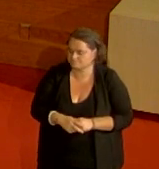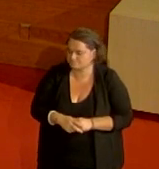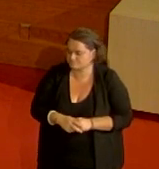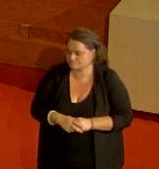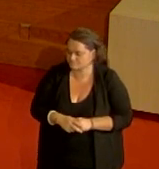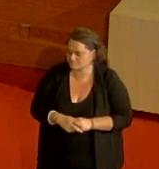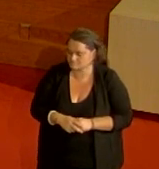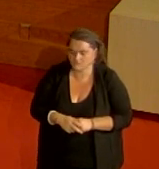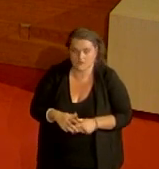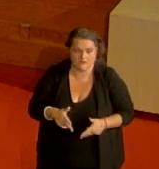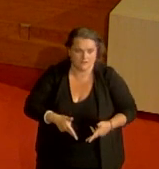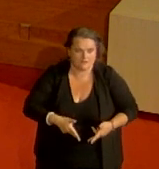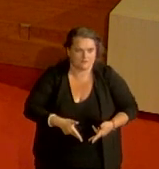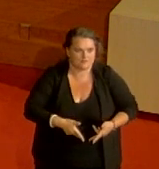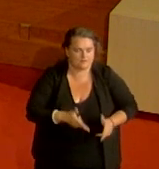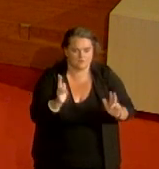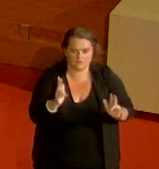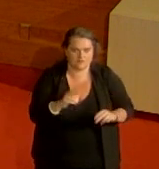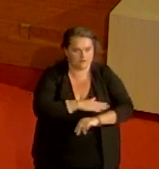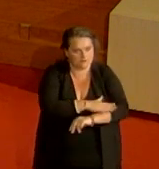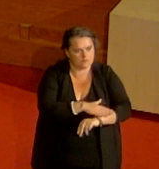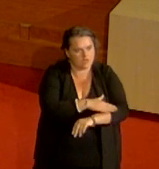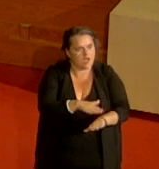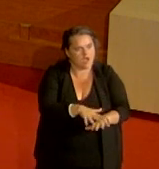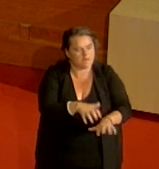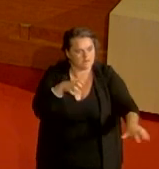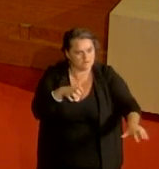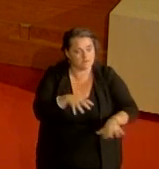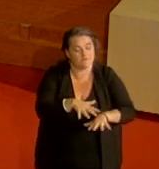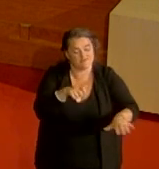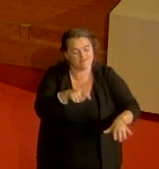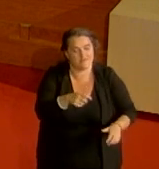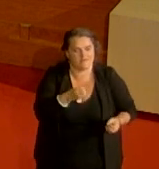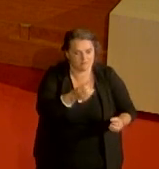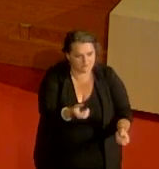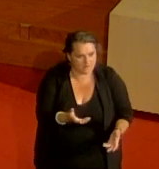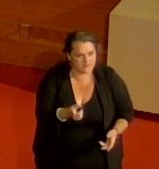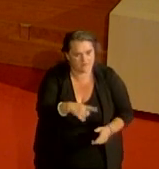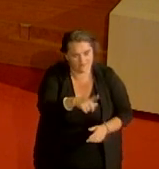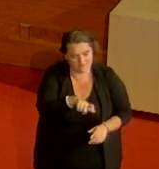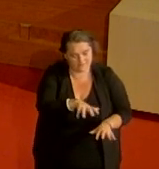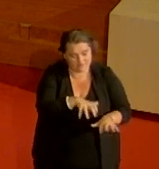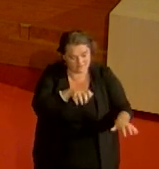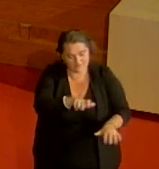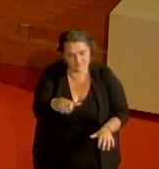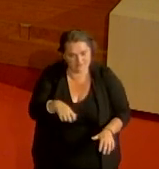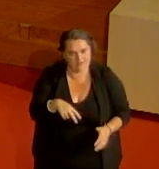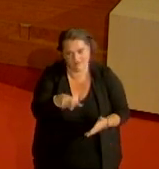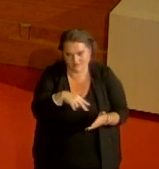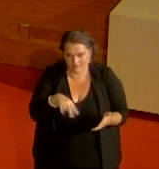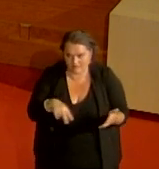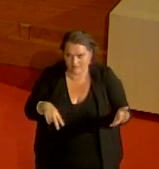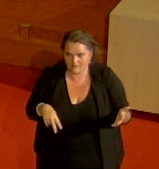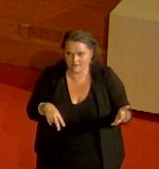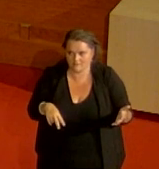democracia entendemos el gobierno de una mayoría informada que lee eh Y que está informada